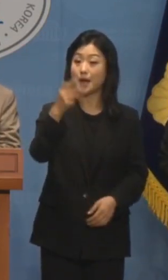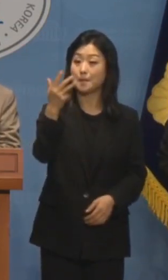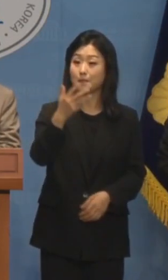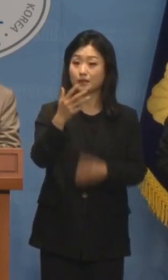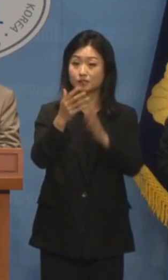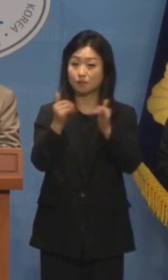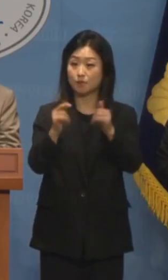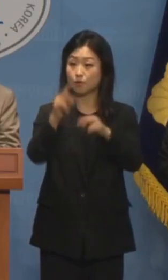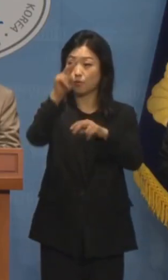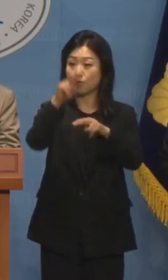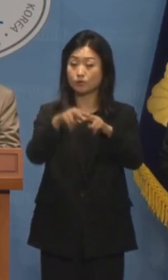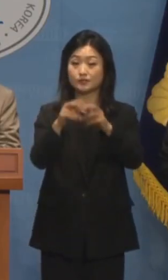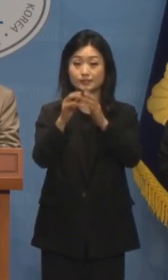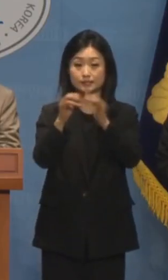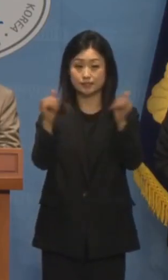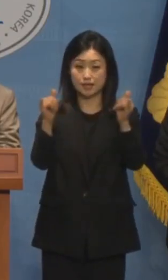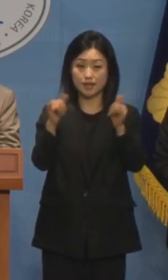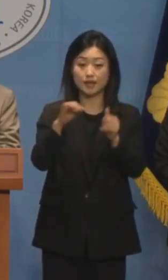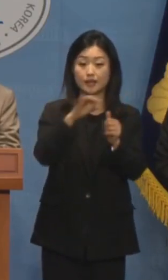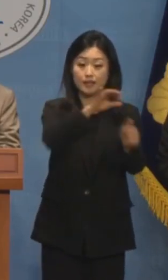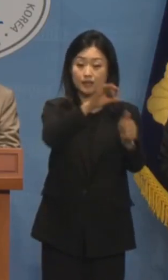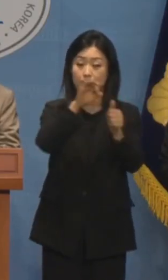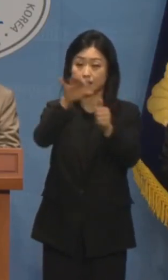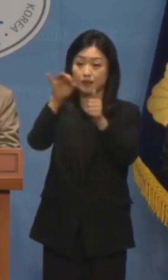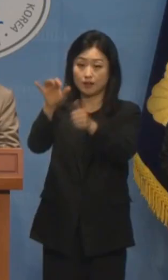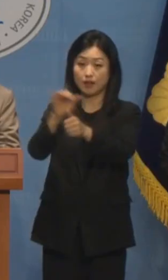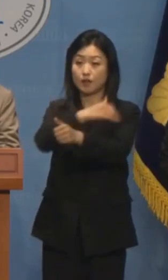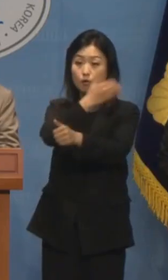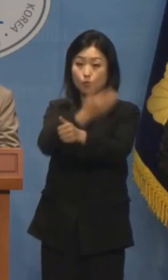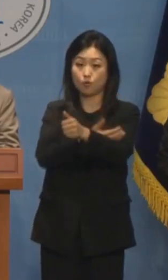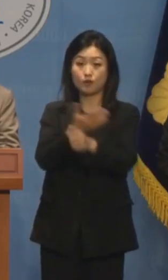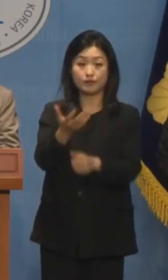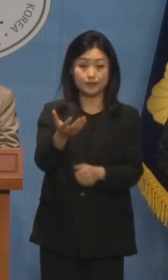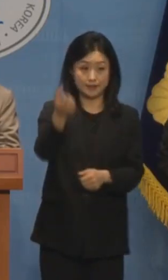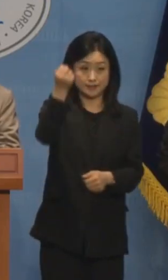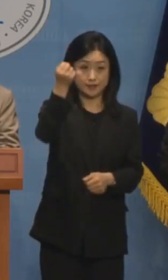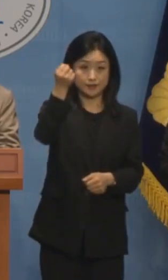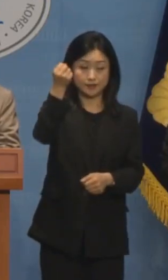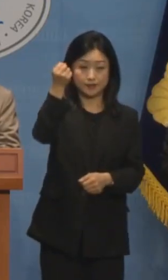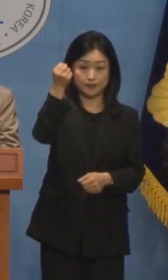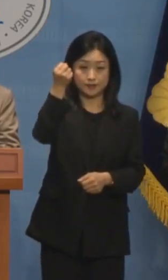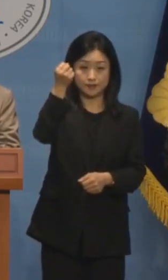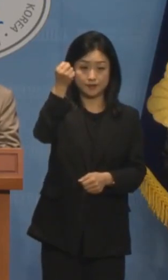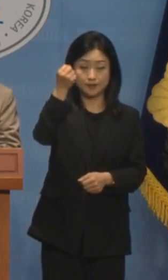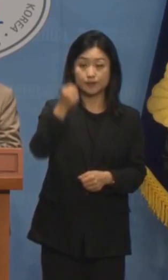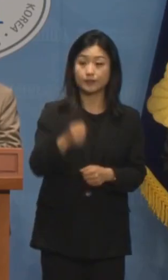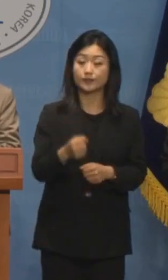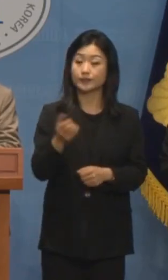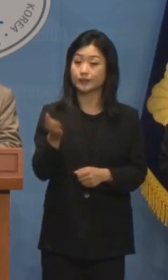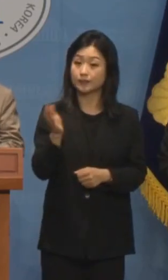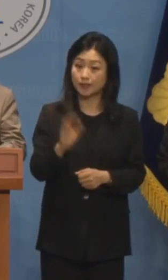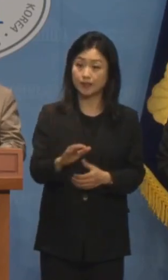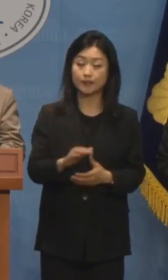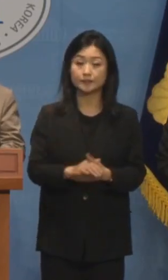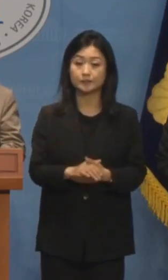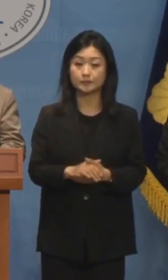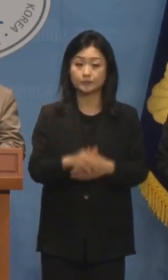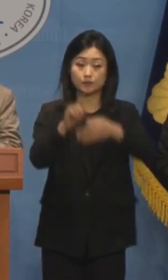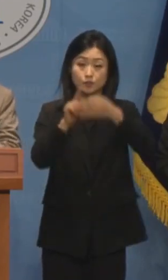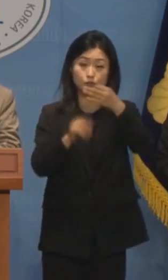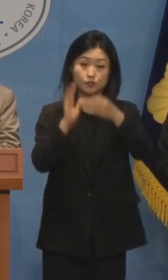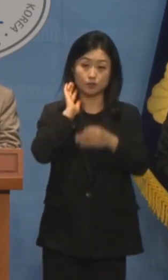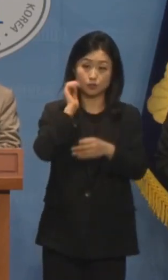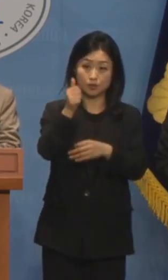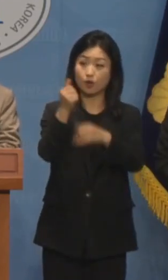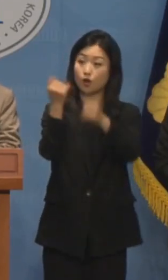48,000명의 고위직 인사를 임명할 수 있는 권한과 위치에 있습니다. 그럼에도 불구하고